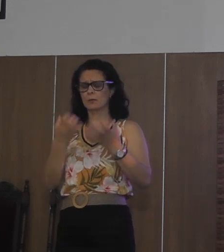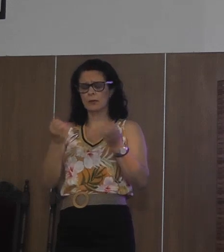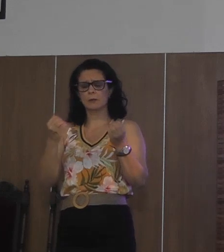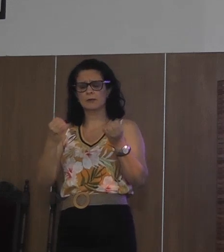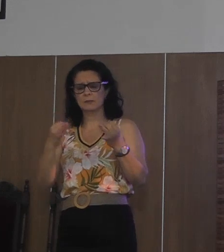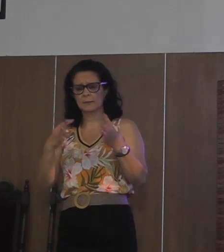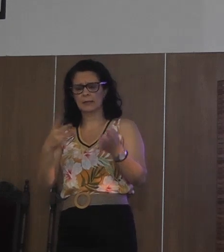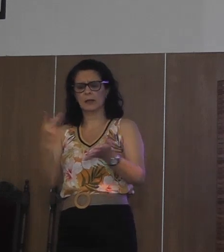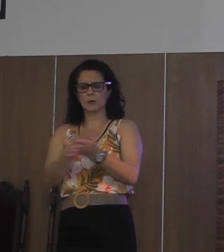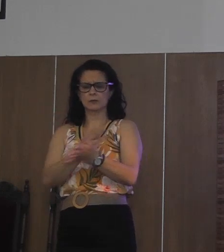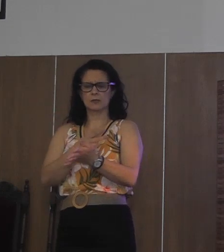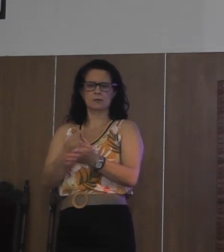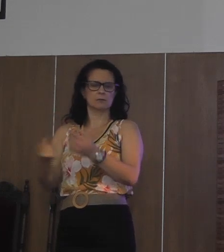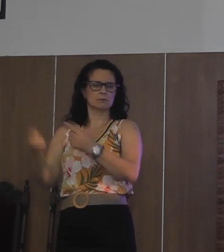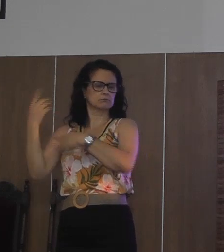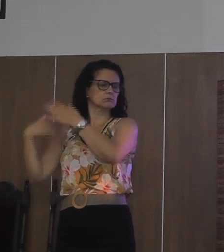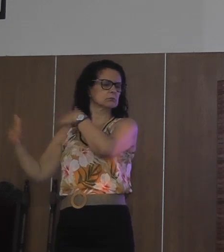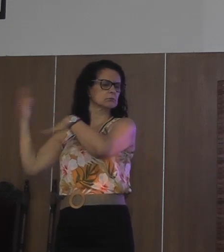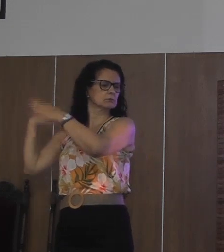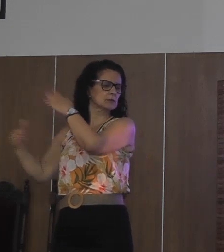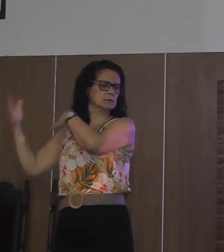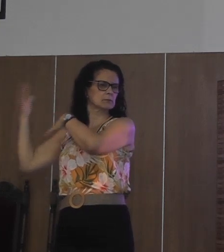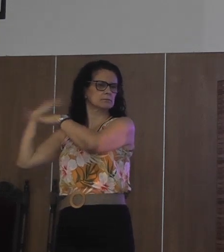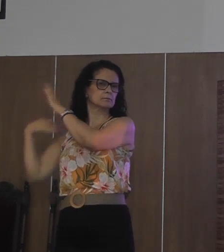naquele dia.